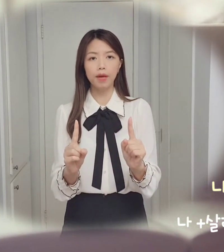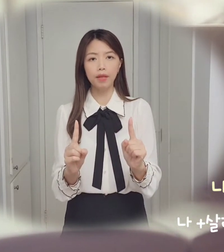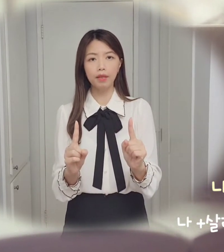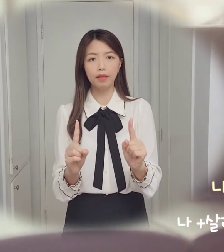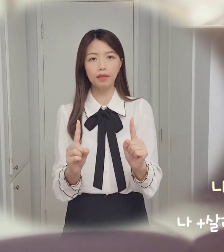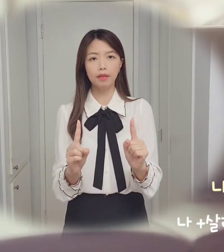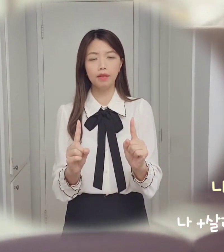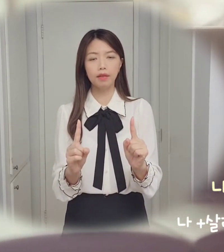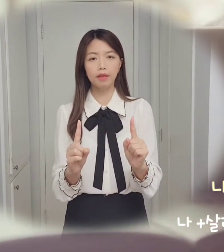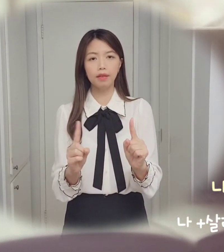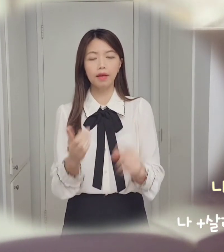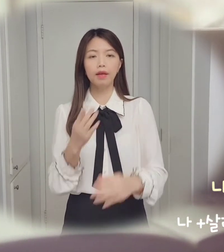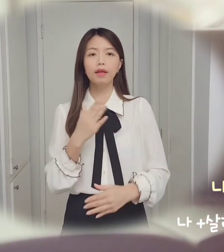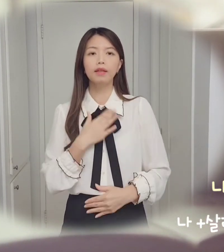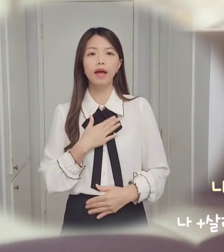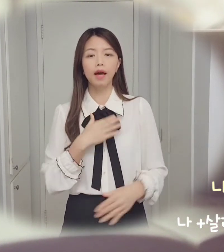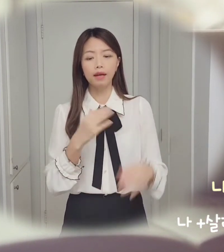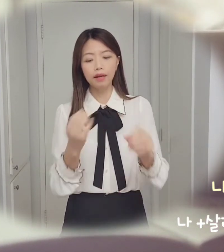돼요. 검지만.